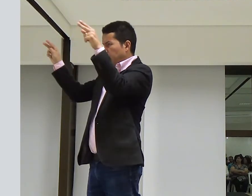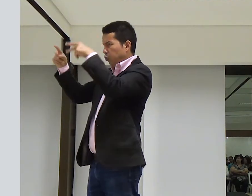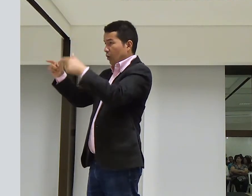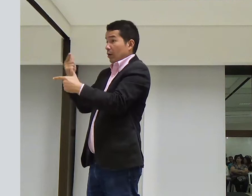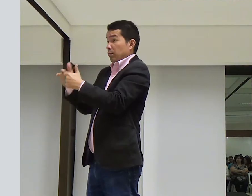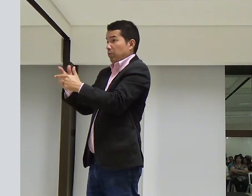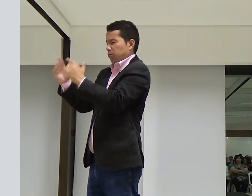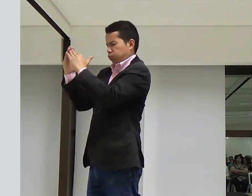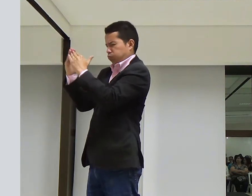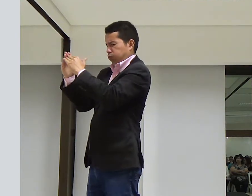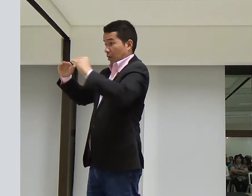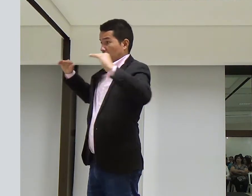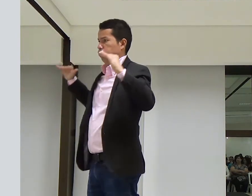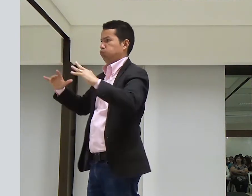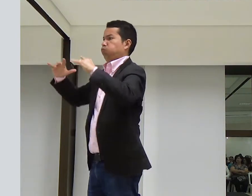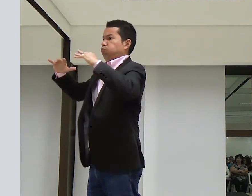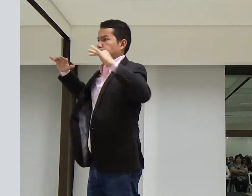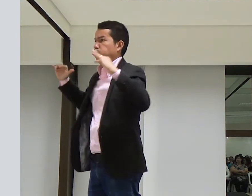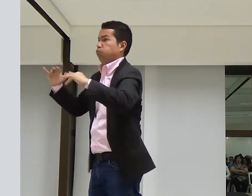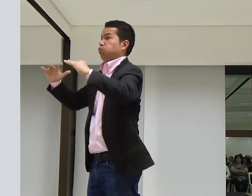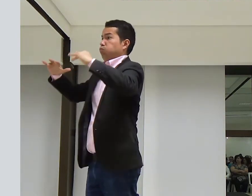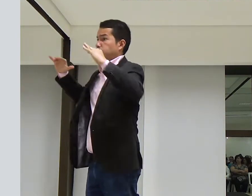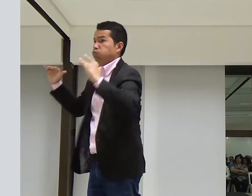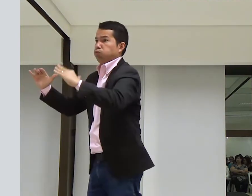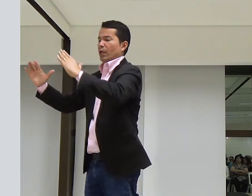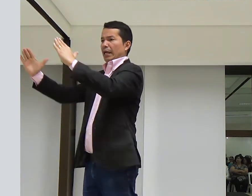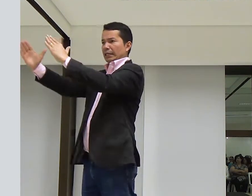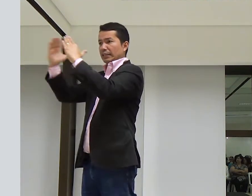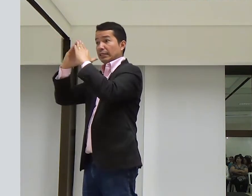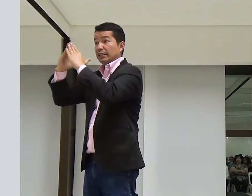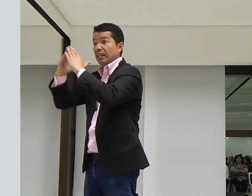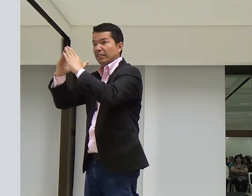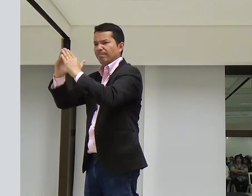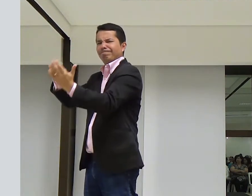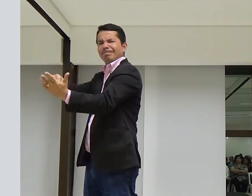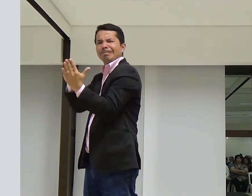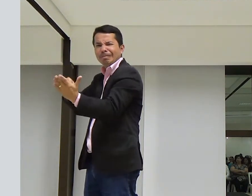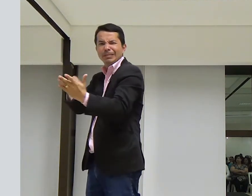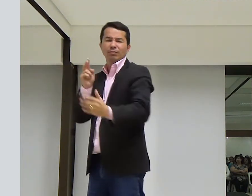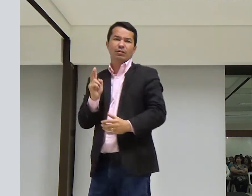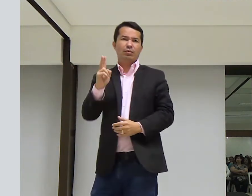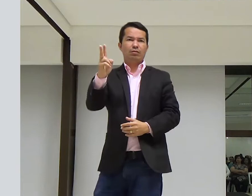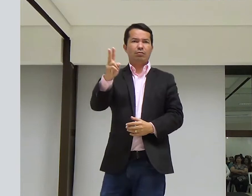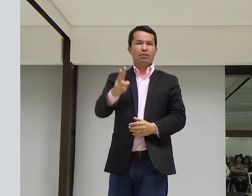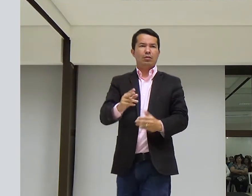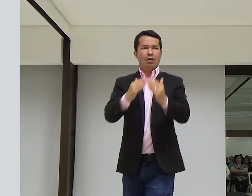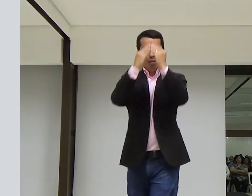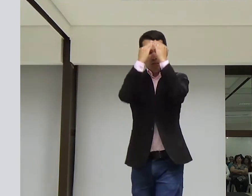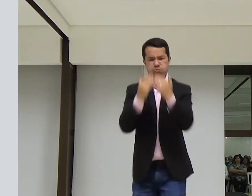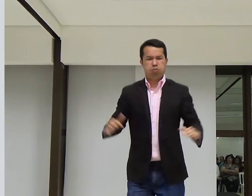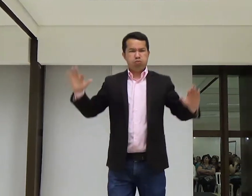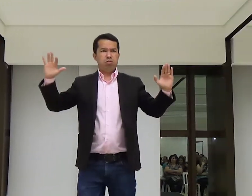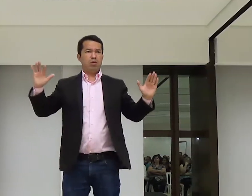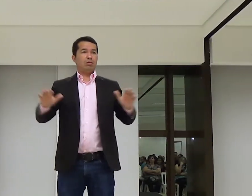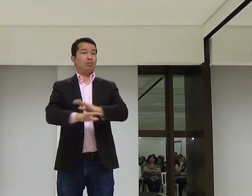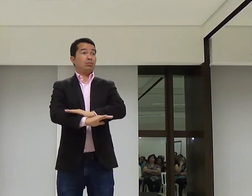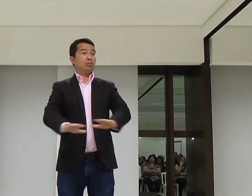as tempestades, os ventos, as coisas baterão sobre as nossas vidas, mas nós estaremos firmes com Jesus e não